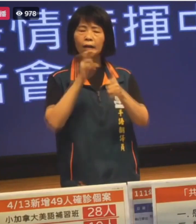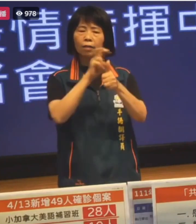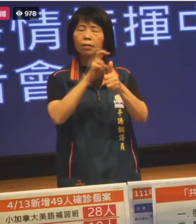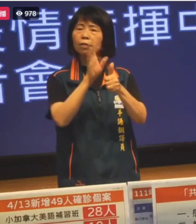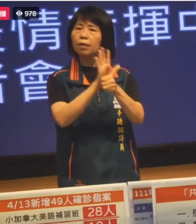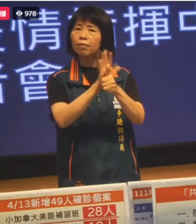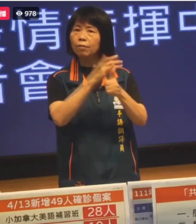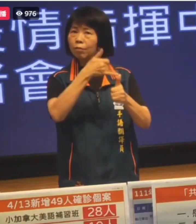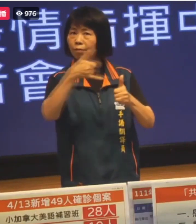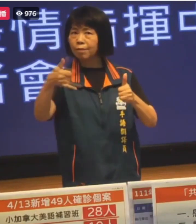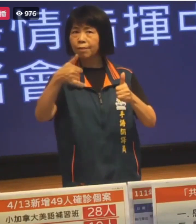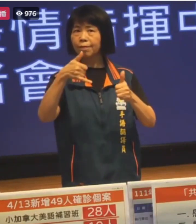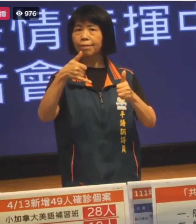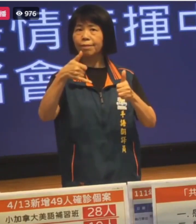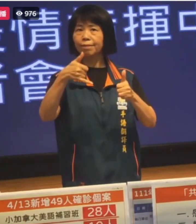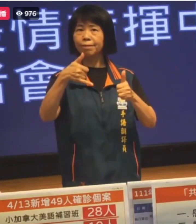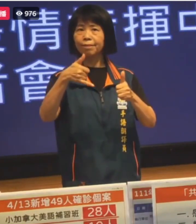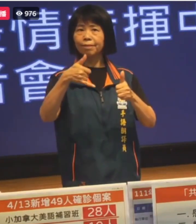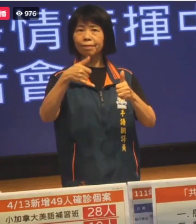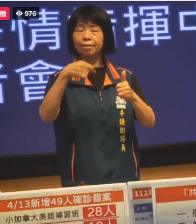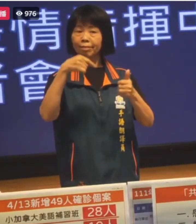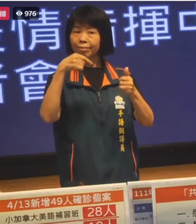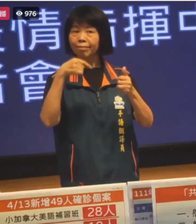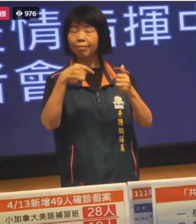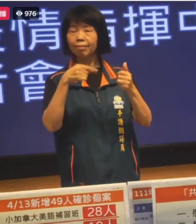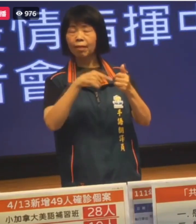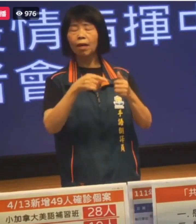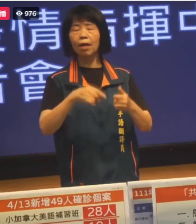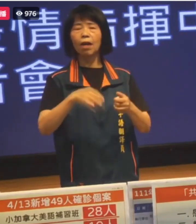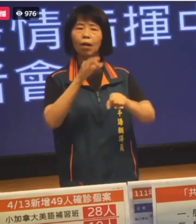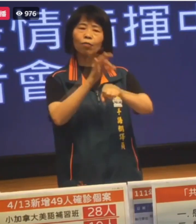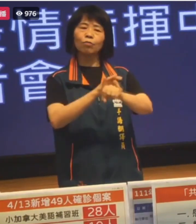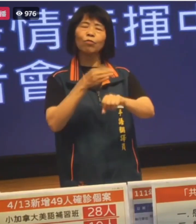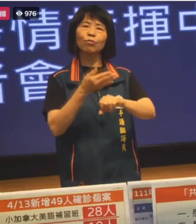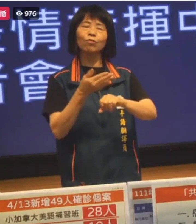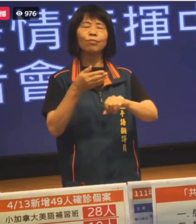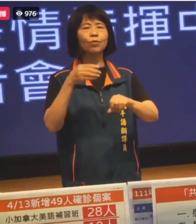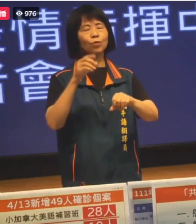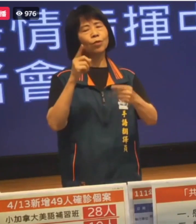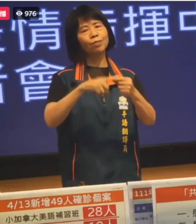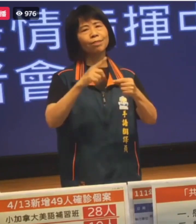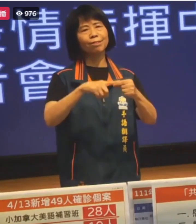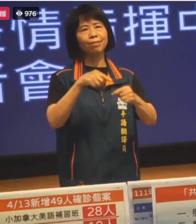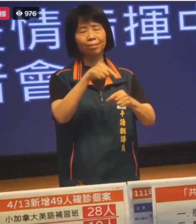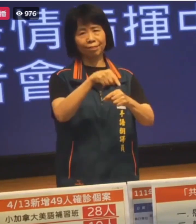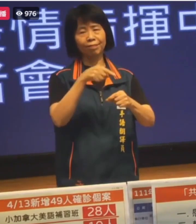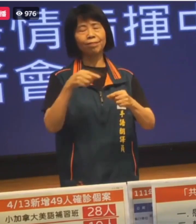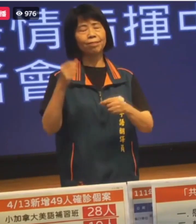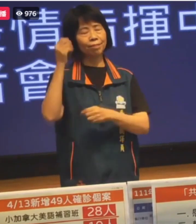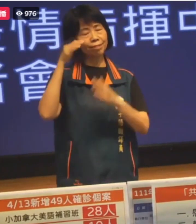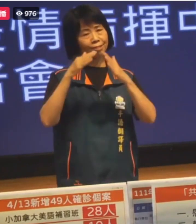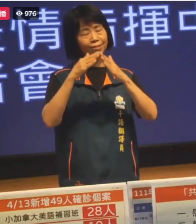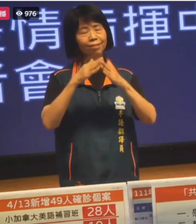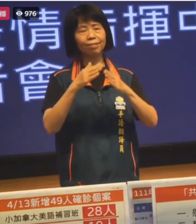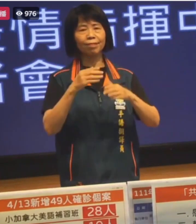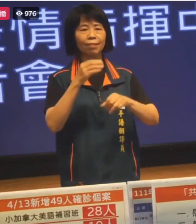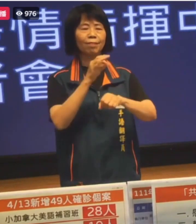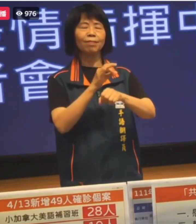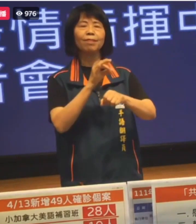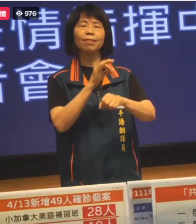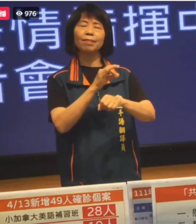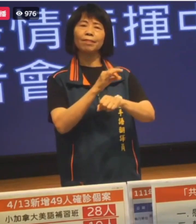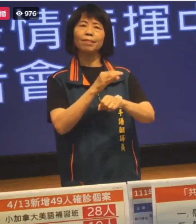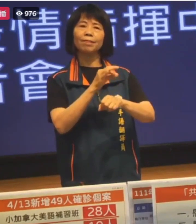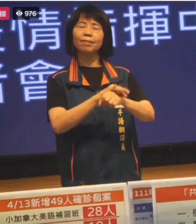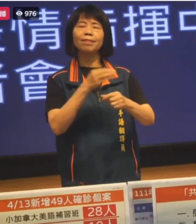哈，赵福源，啊，赵福源他是瑞穗的哈，那我想各位媒体先